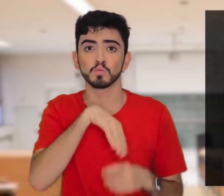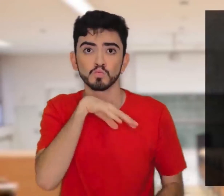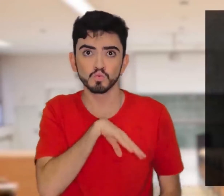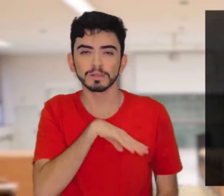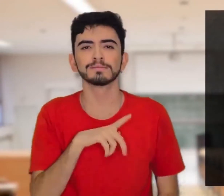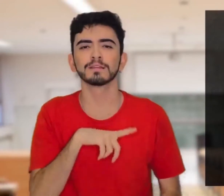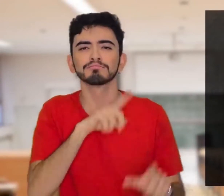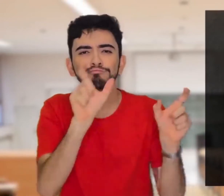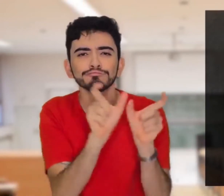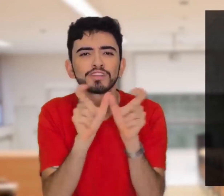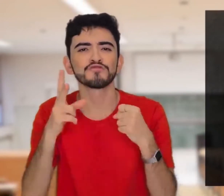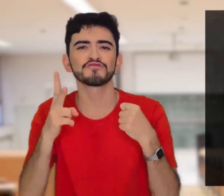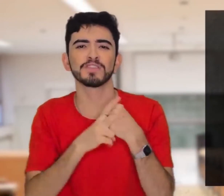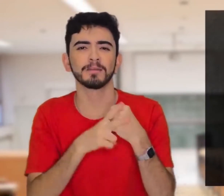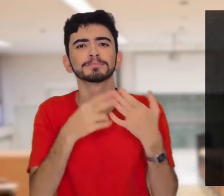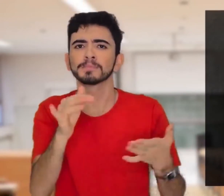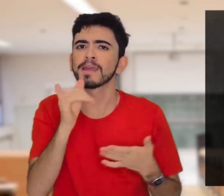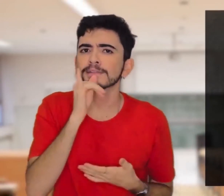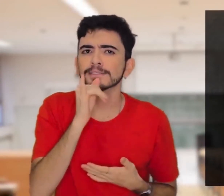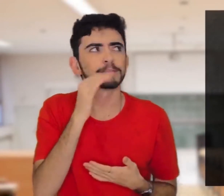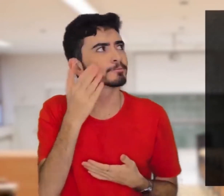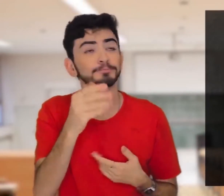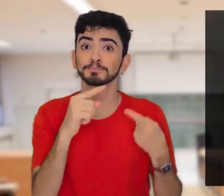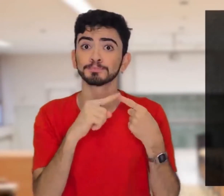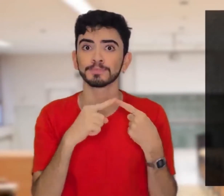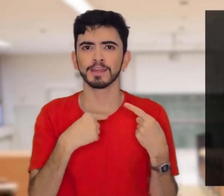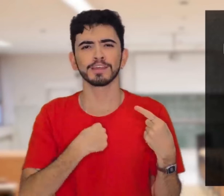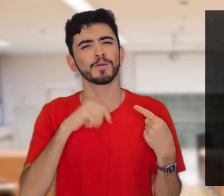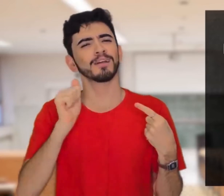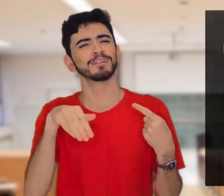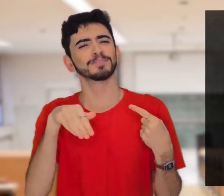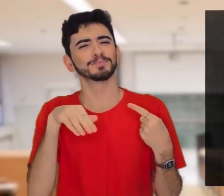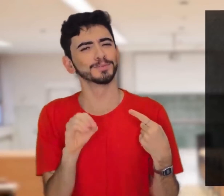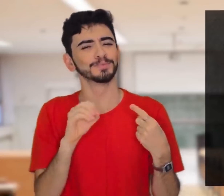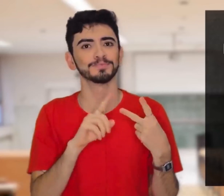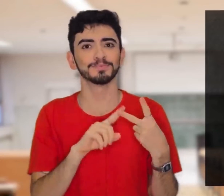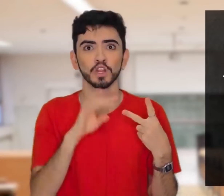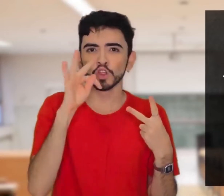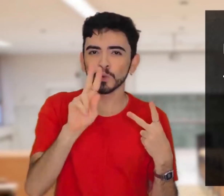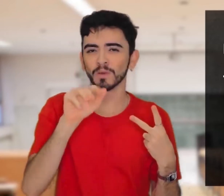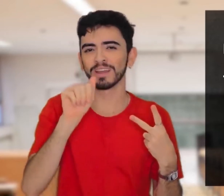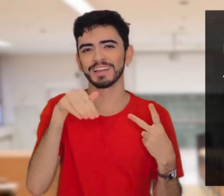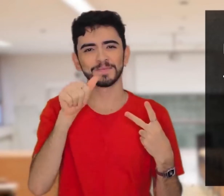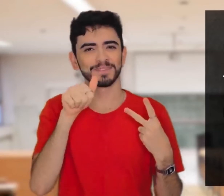No português, os verbos podem ser colocados desse jeito: eu amo, tu